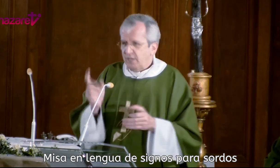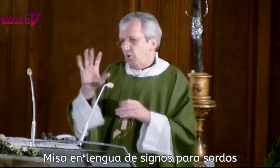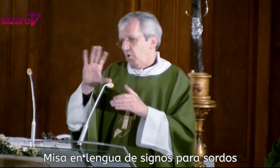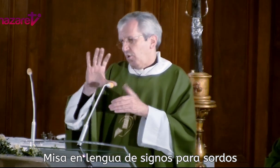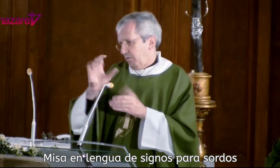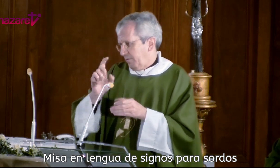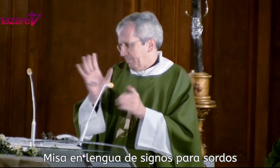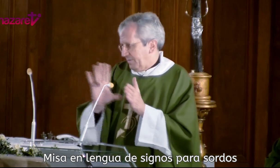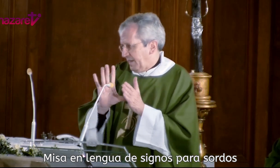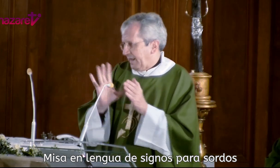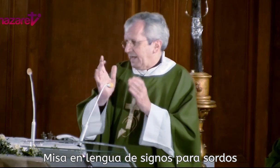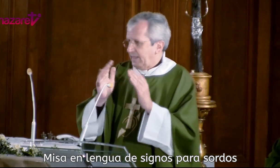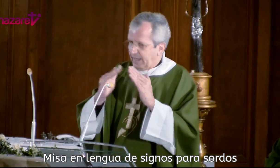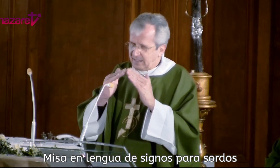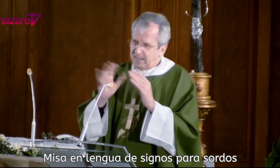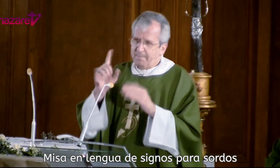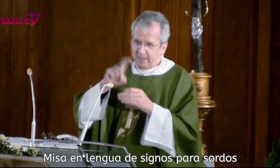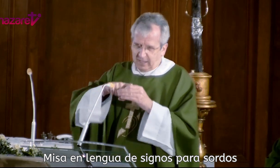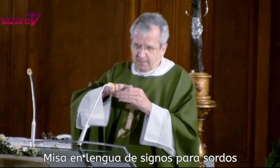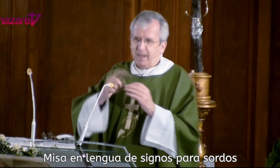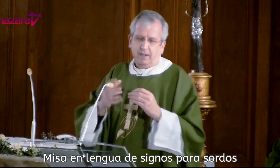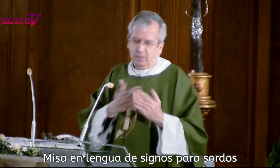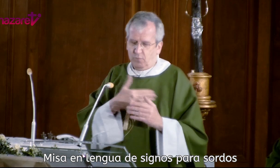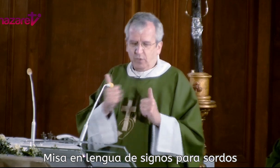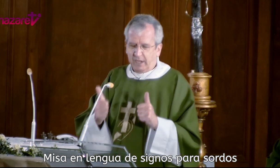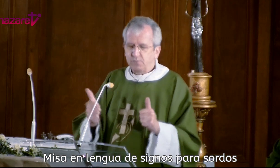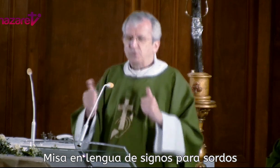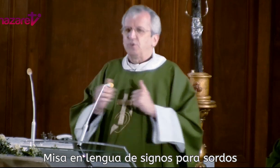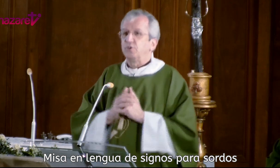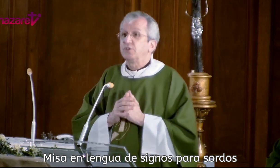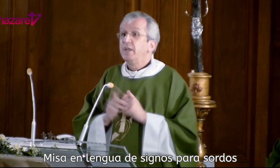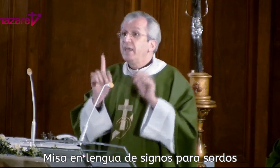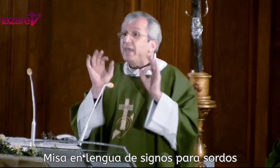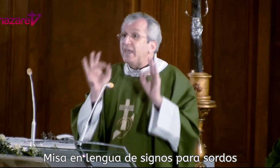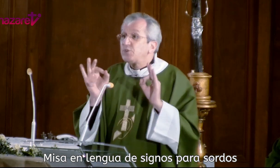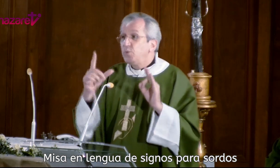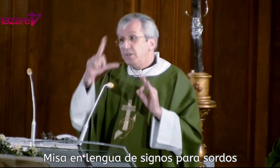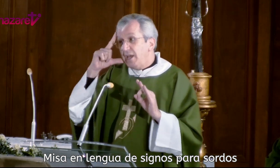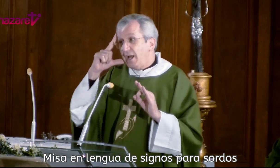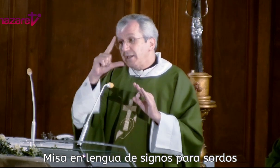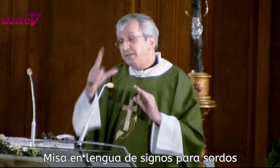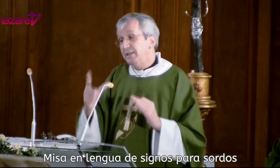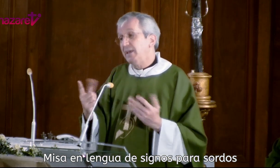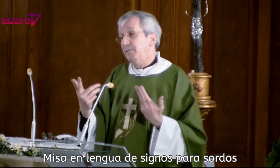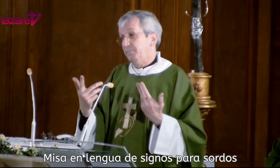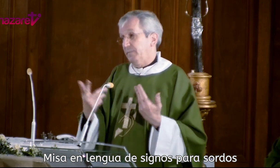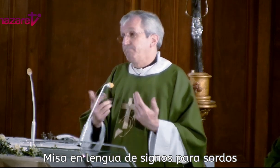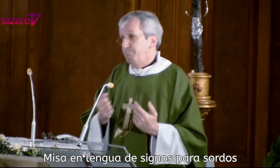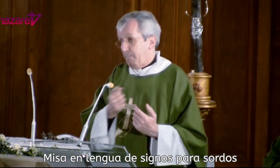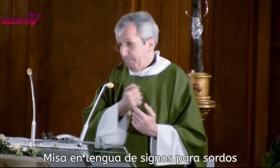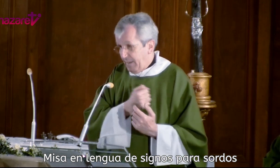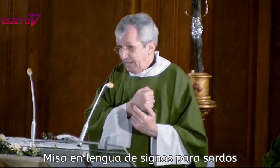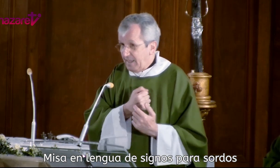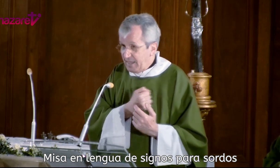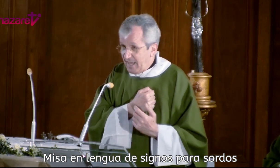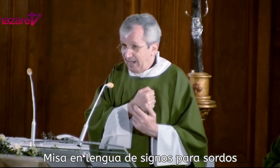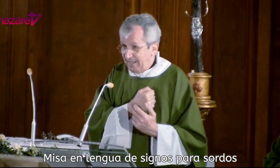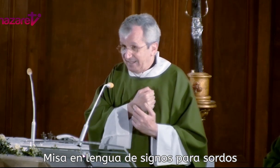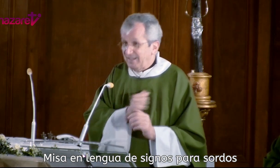o cerca de casa participar como queráis vosotros. Es un día de penitencial que